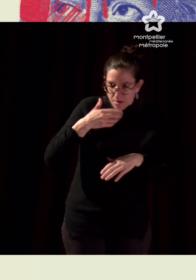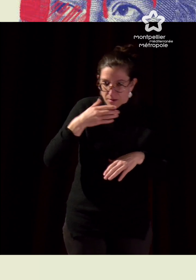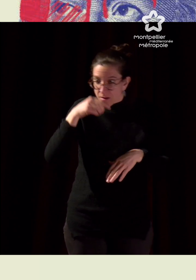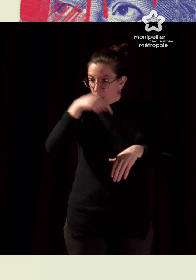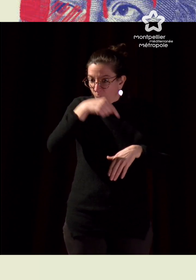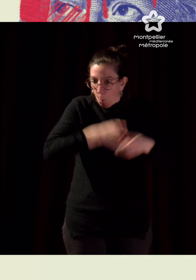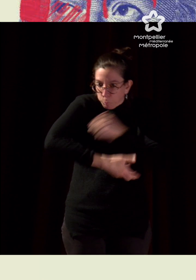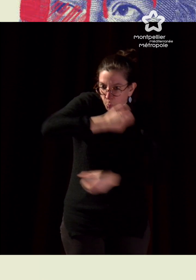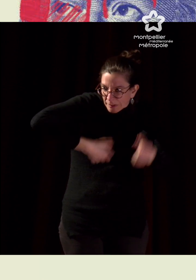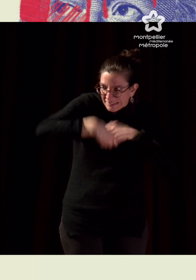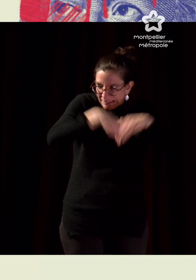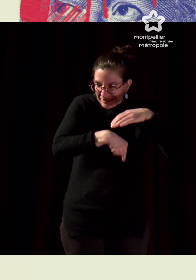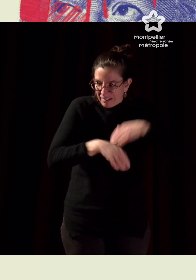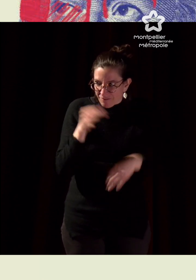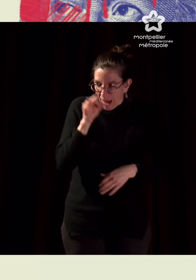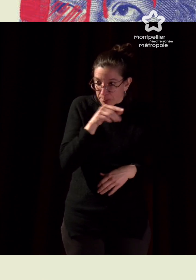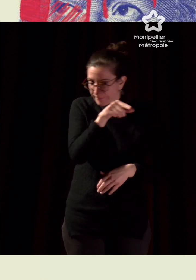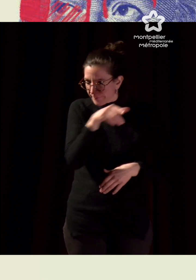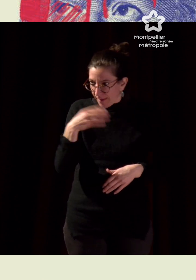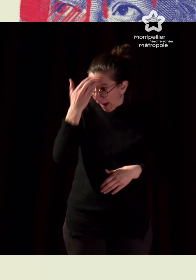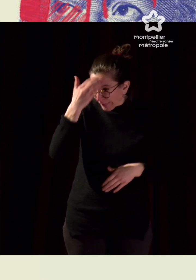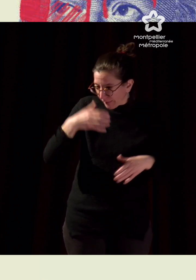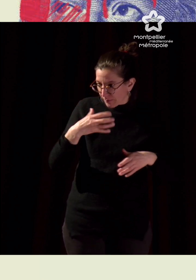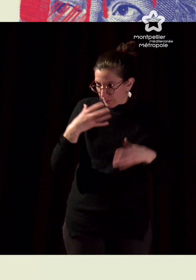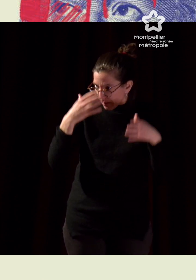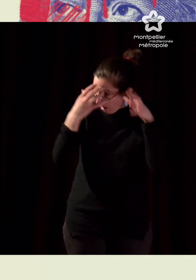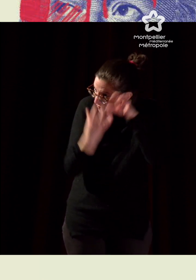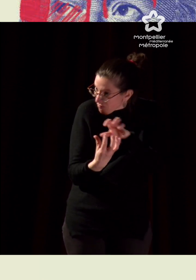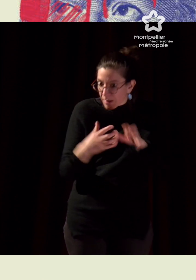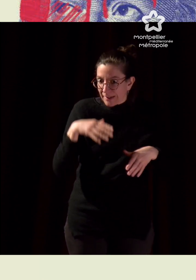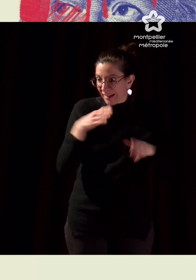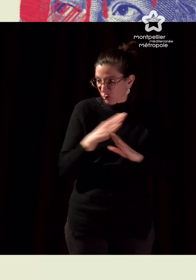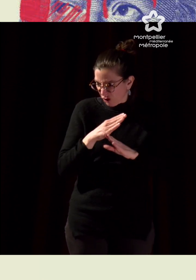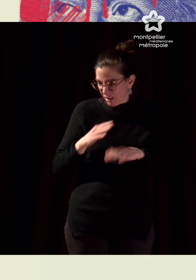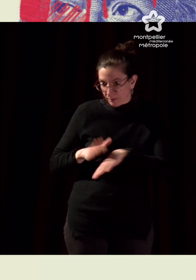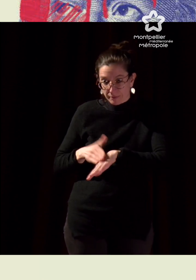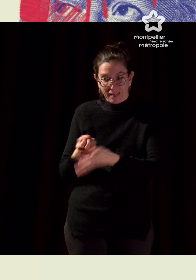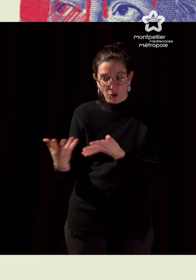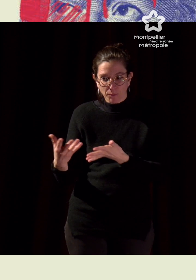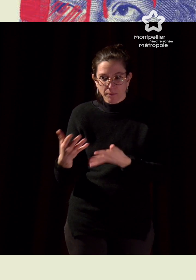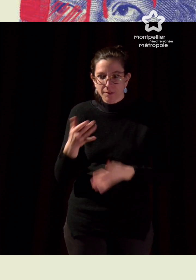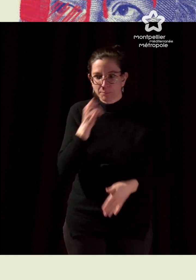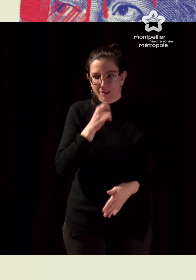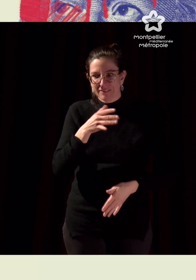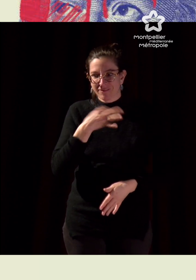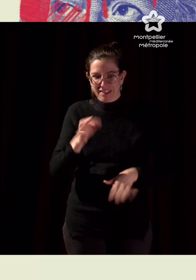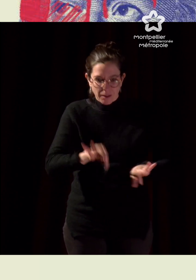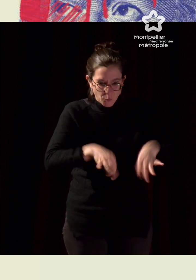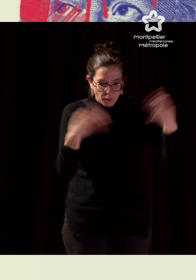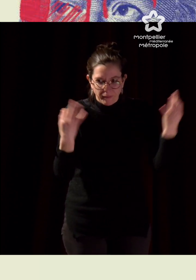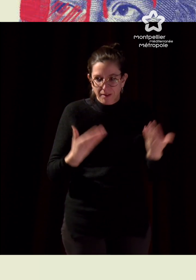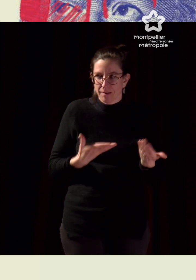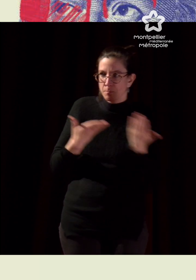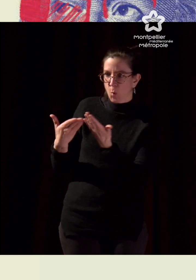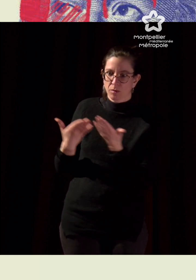fond de sa ferme, et c'est le fameux Dragonman. Et donc là, on a hâte de voir ce que ça va donner en